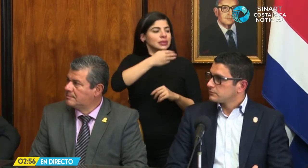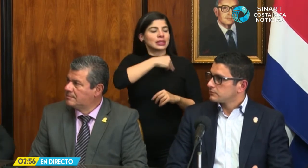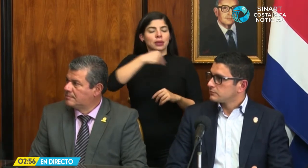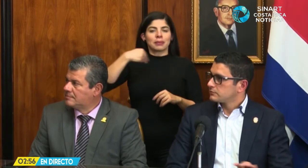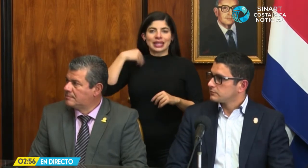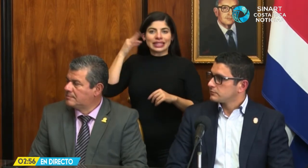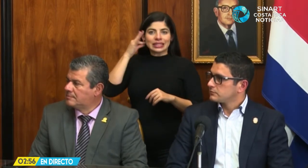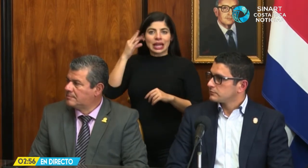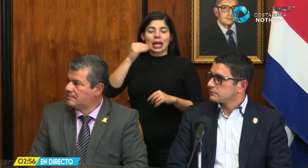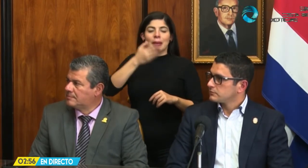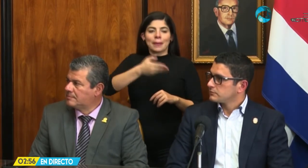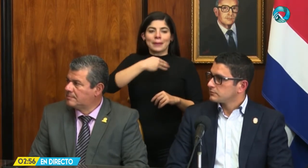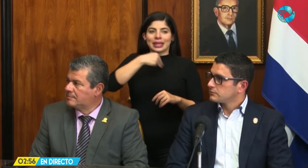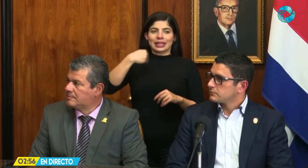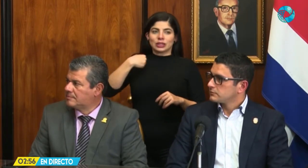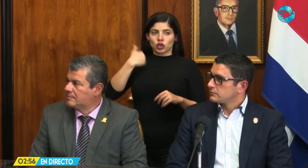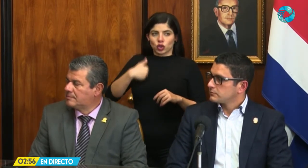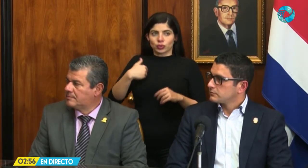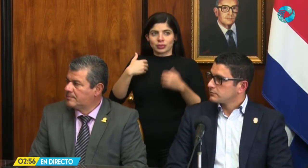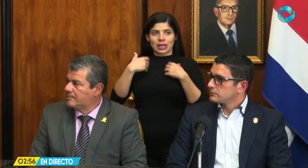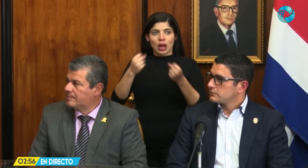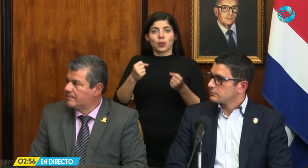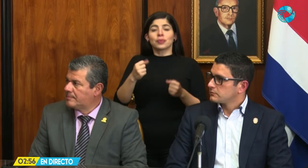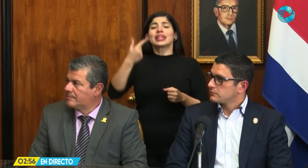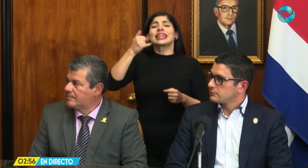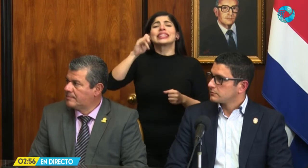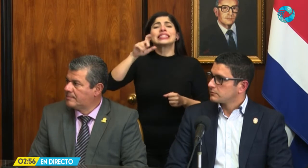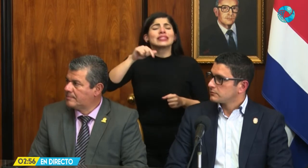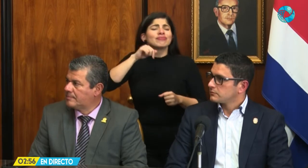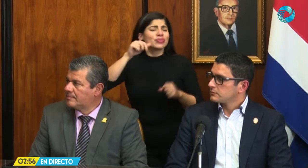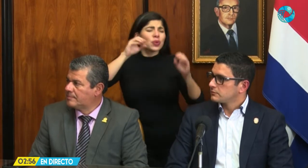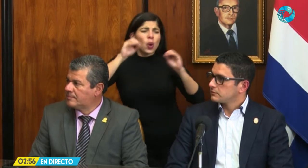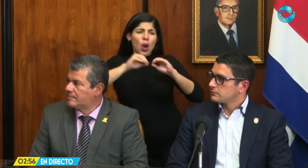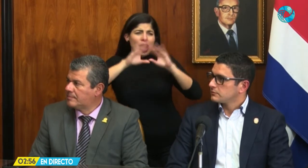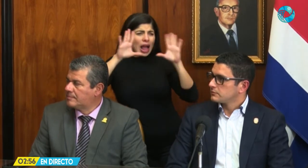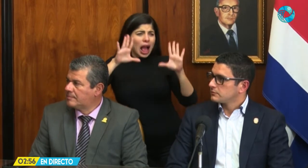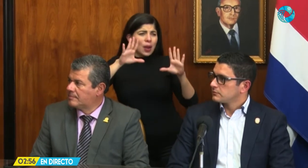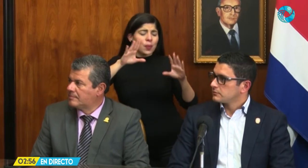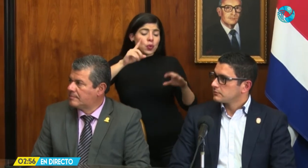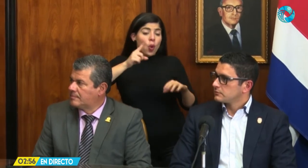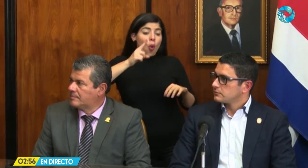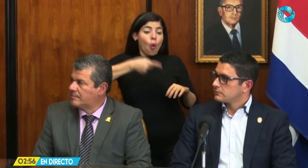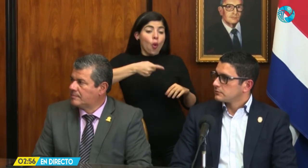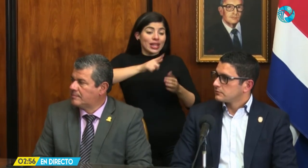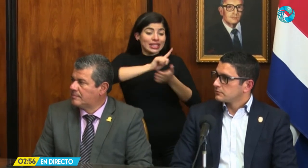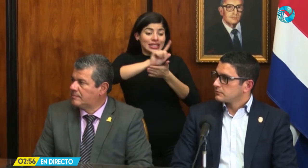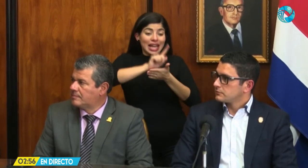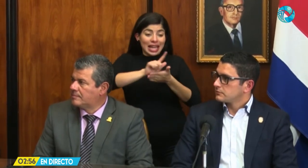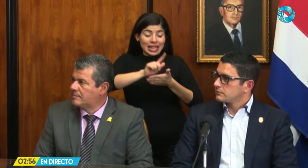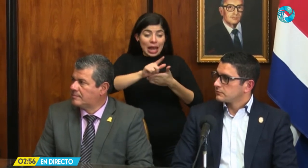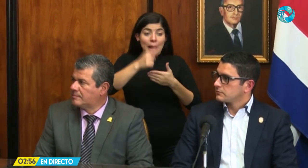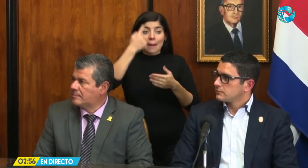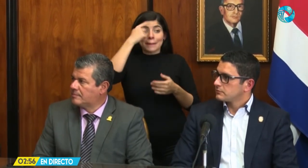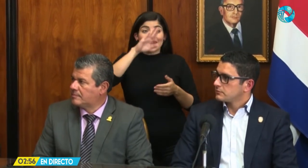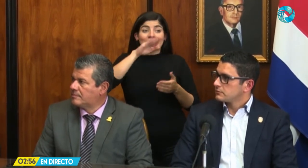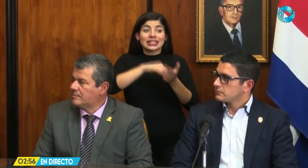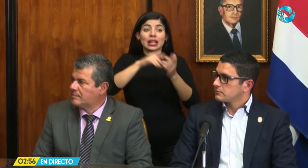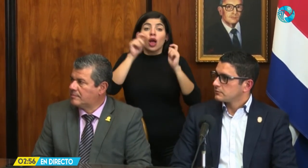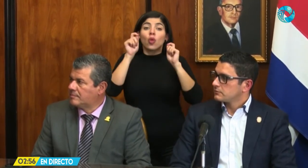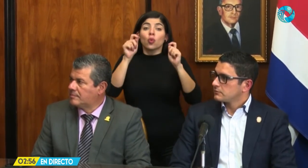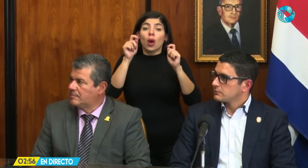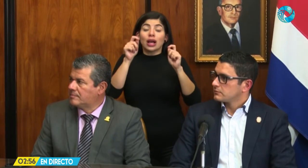y otra para el señor ministro de Salud. Doña Giselle, no me queda claro en cuanto a las órdenes sanitarias para los centros